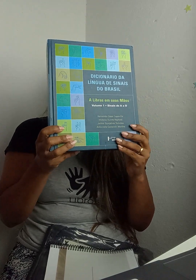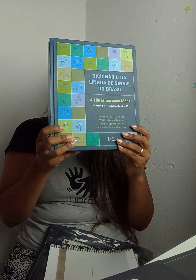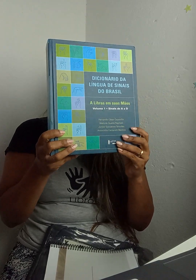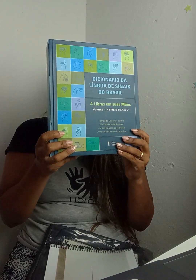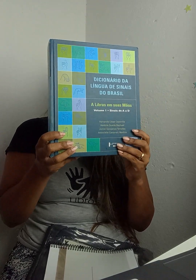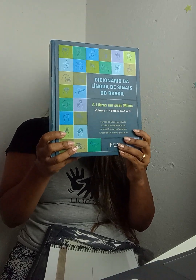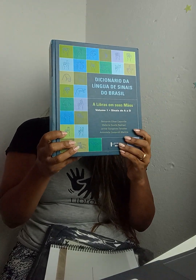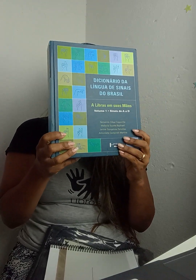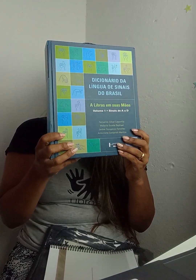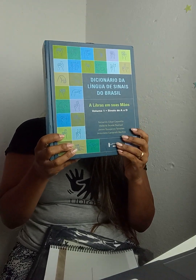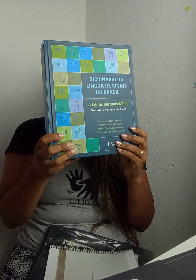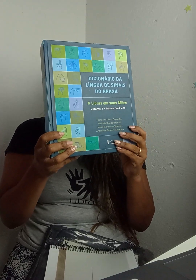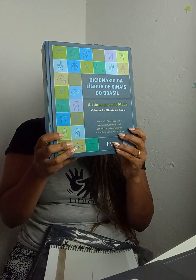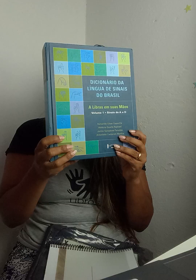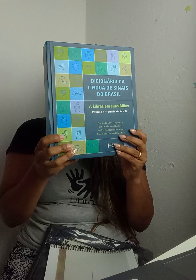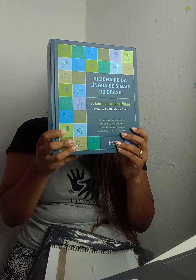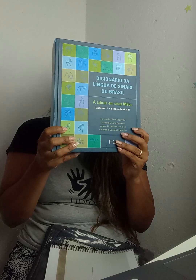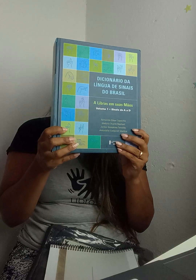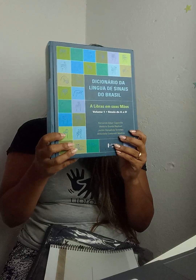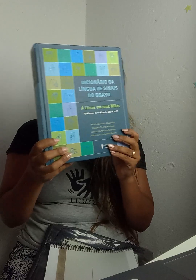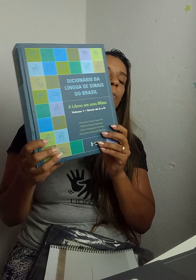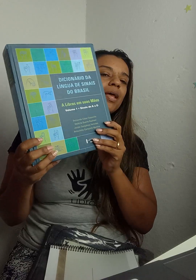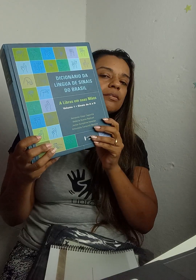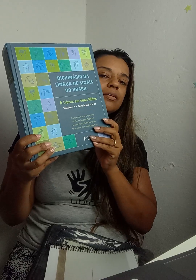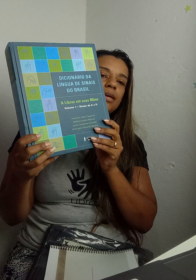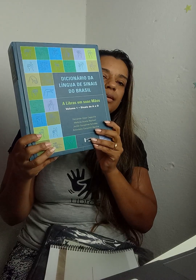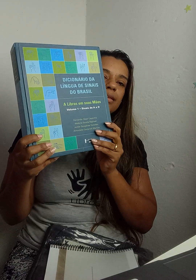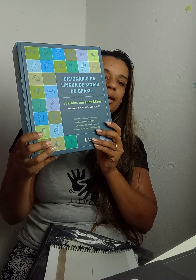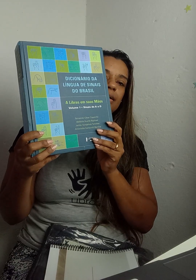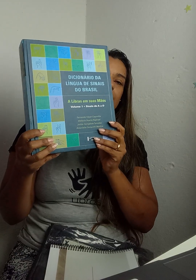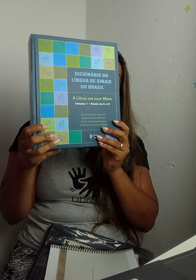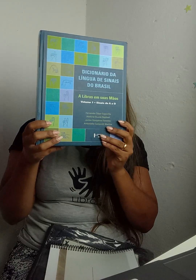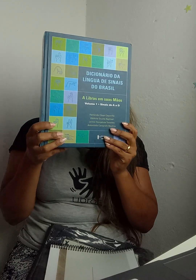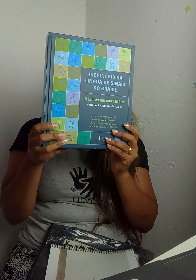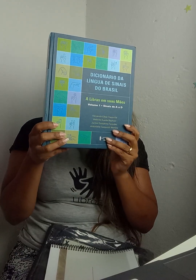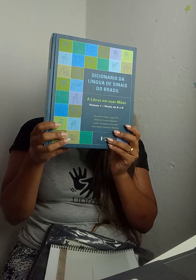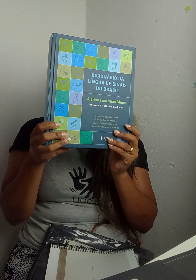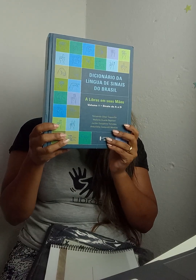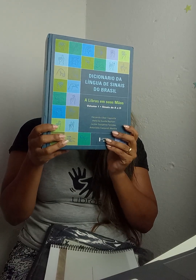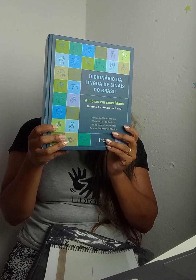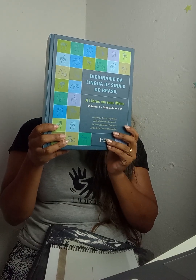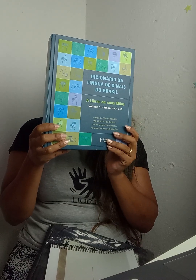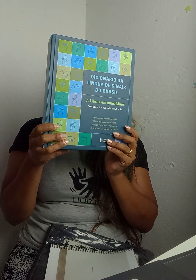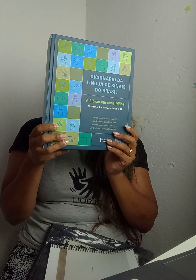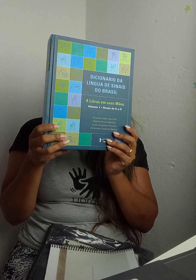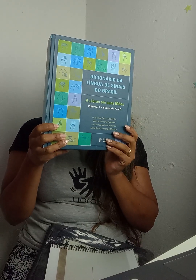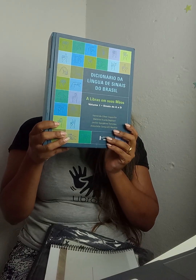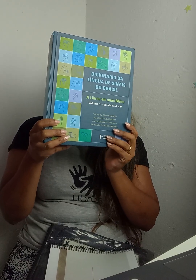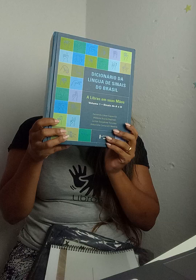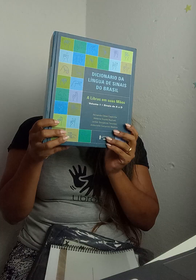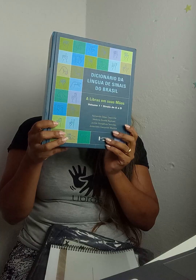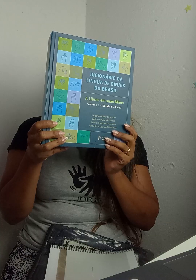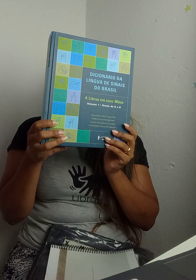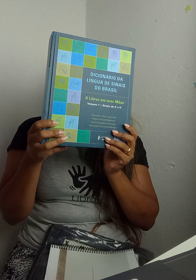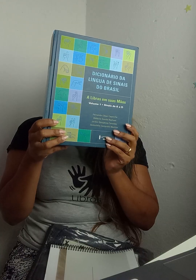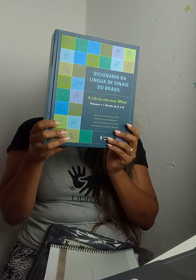3 volumes. Pesado, é o mais completo que tem, tá? Você encontra aí no Mercado Livre,